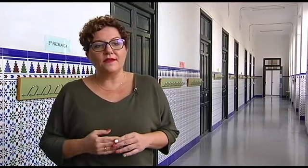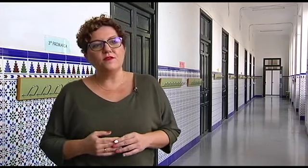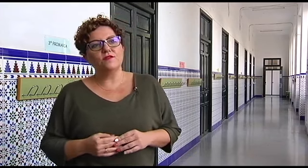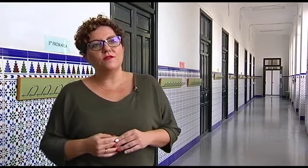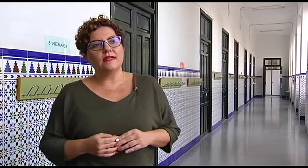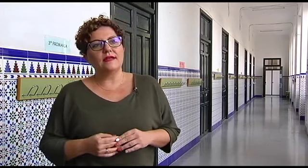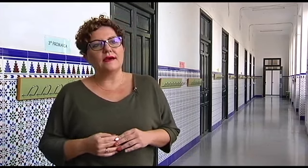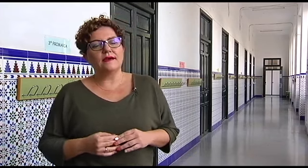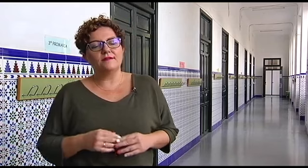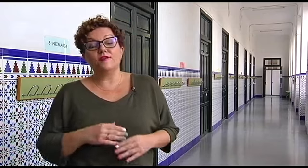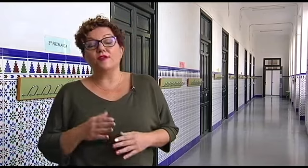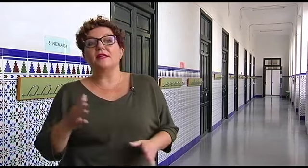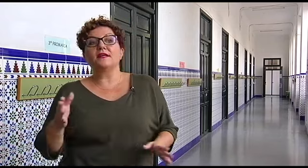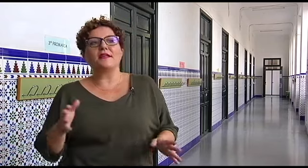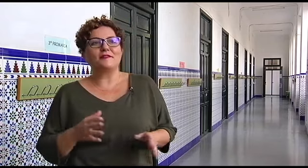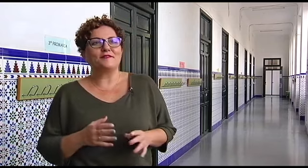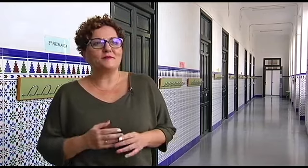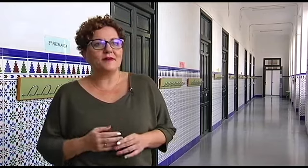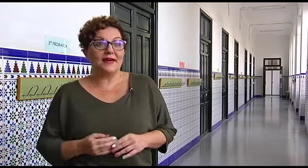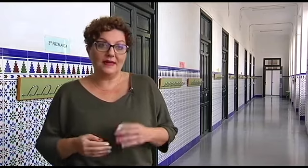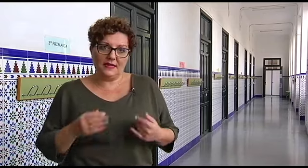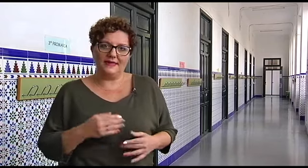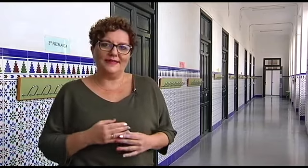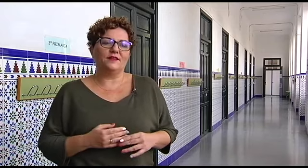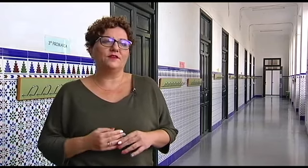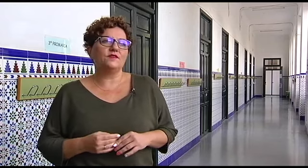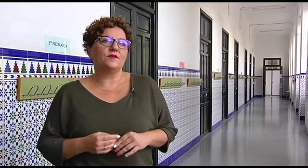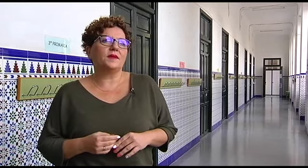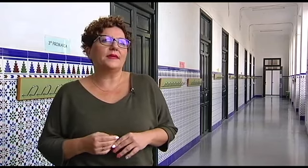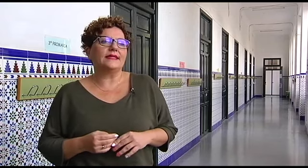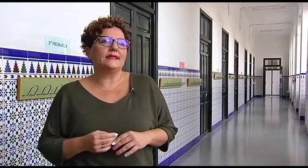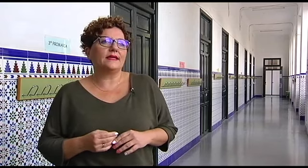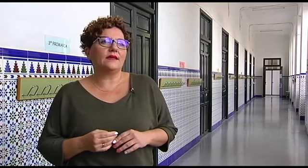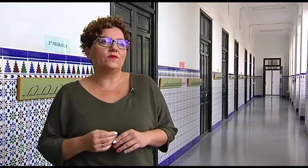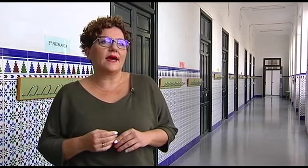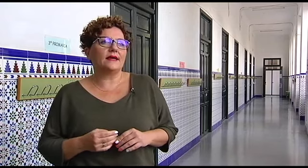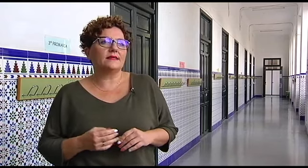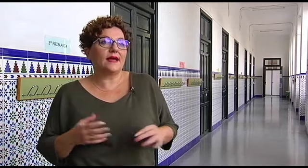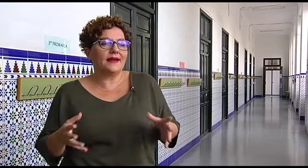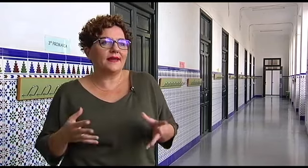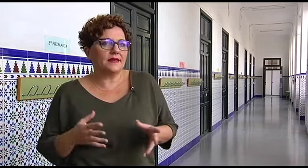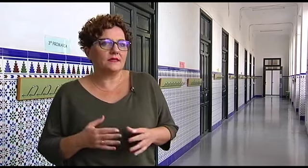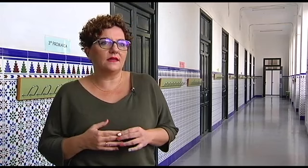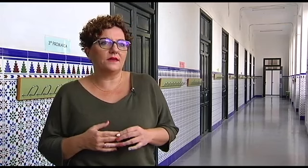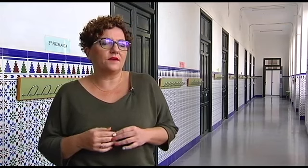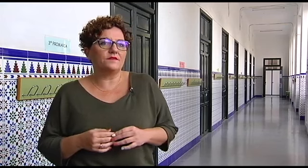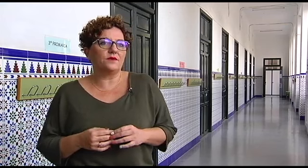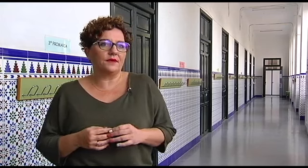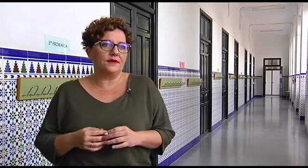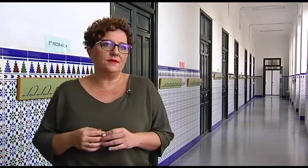año toda la legislación nueva y la anterior nos permite tener unas áreas de libre configuración